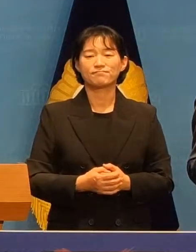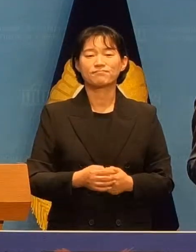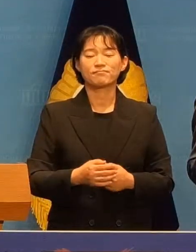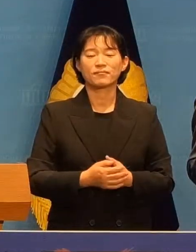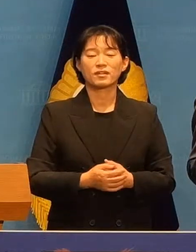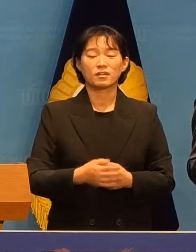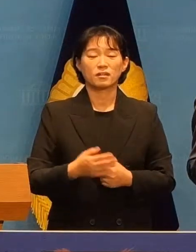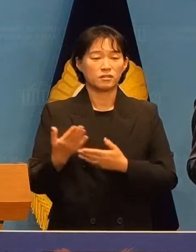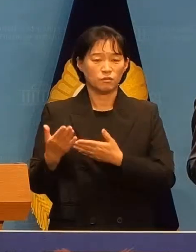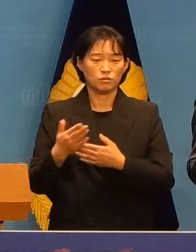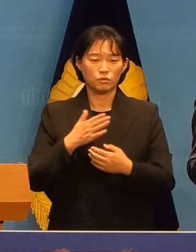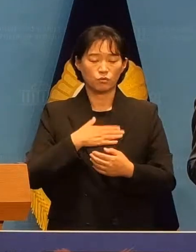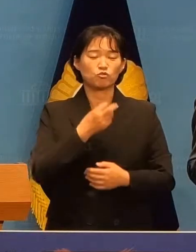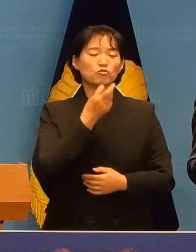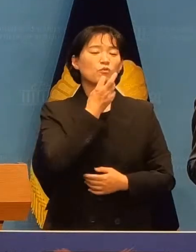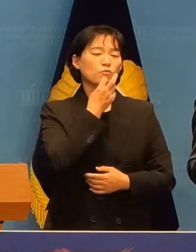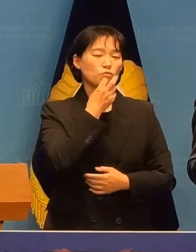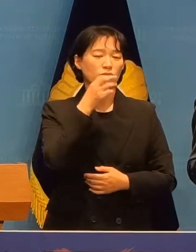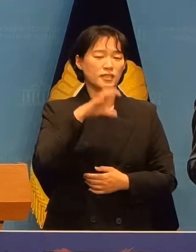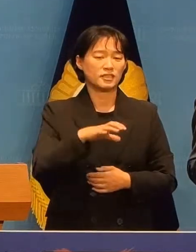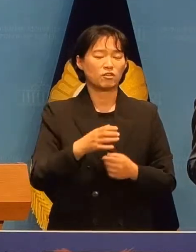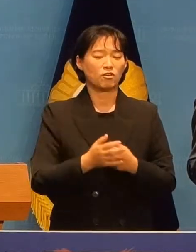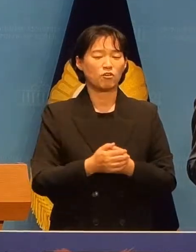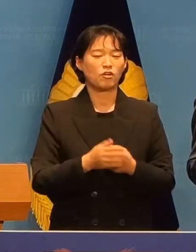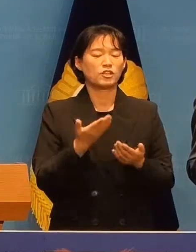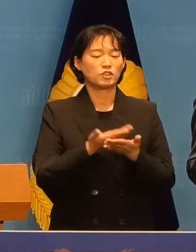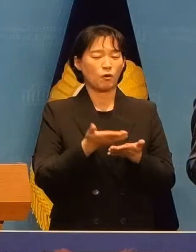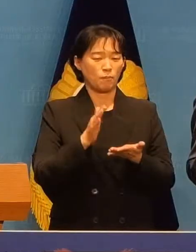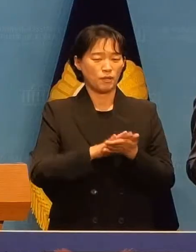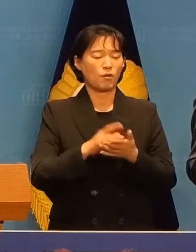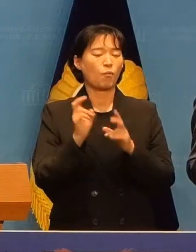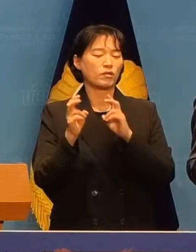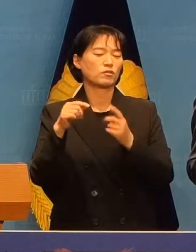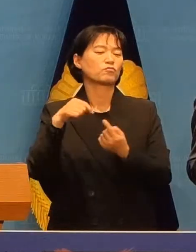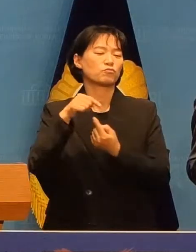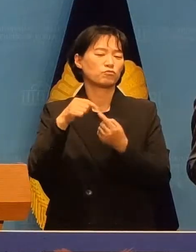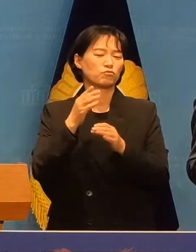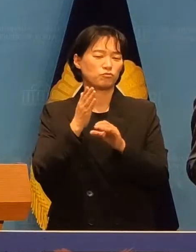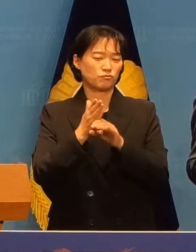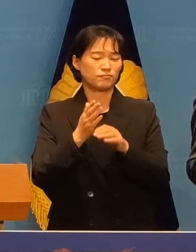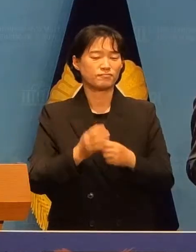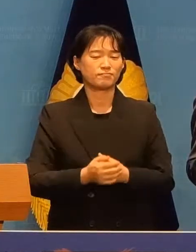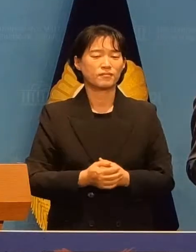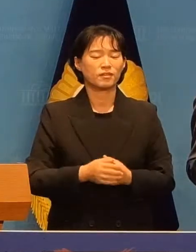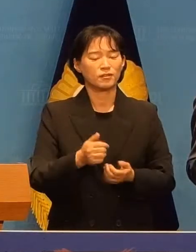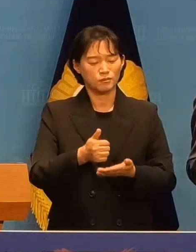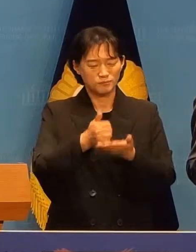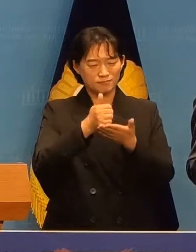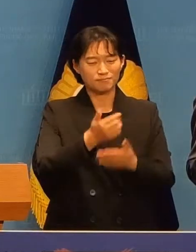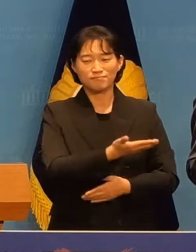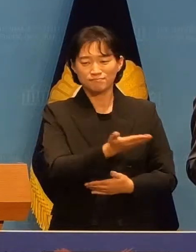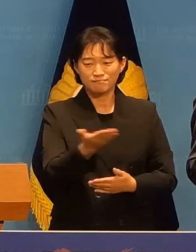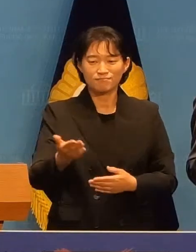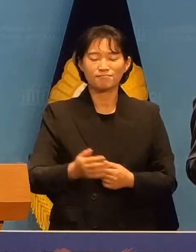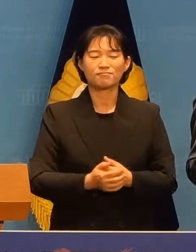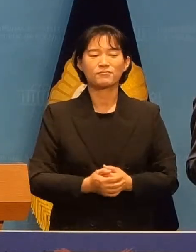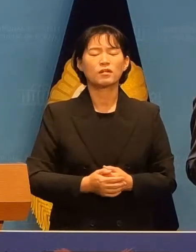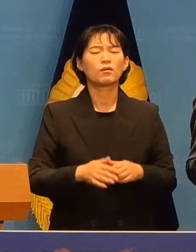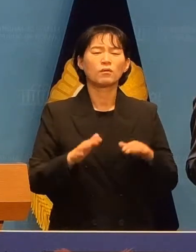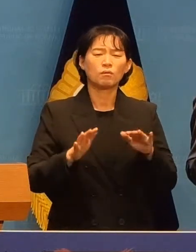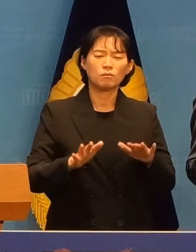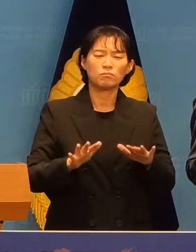저는 서울에서 협력 정비업체를 운영하고 있습니다. 존경하는 기자 여러분,